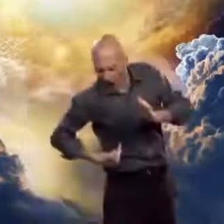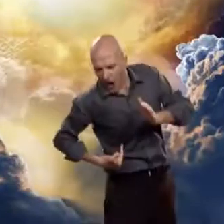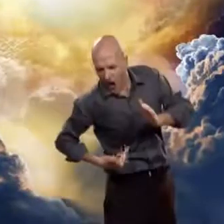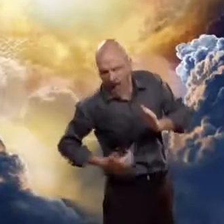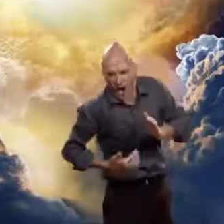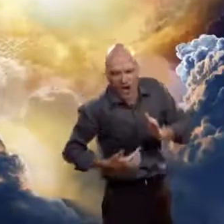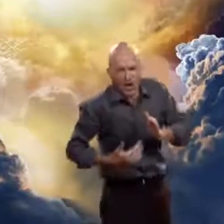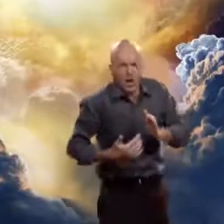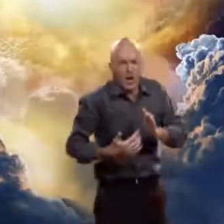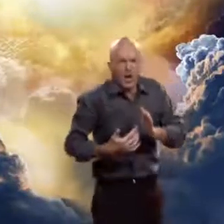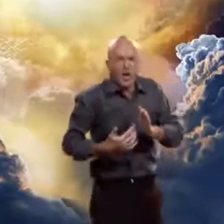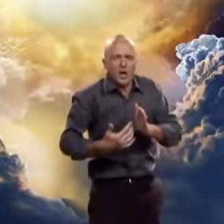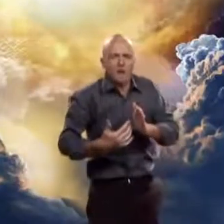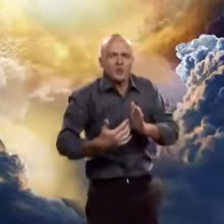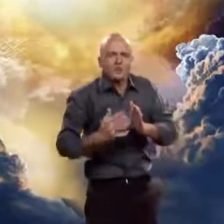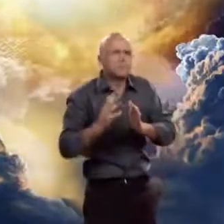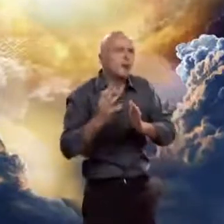distinguir entre ambos sem o auxílio da Bíblia.